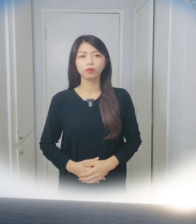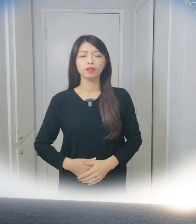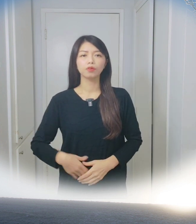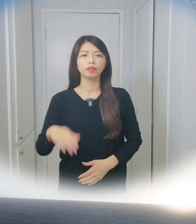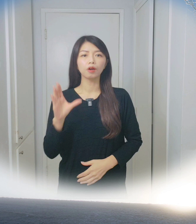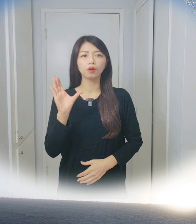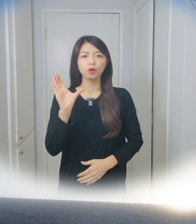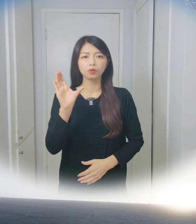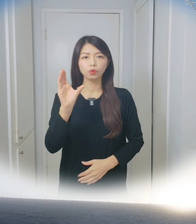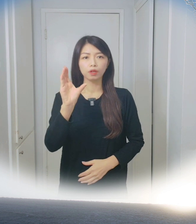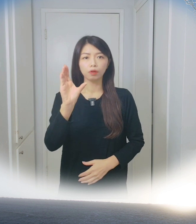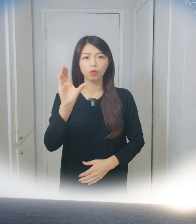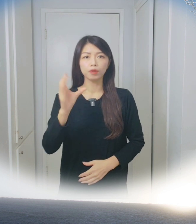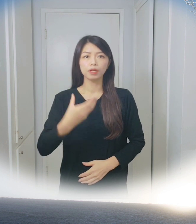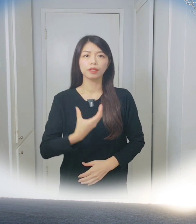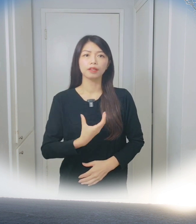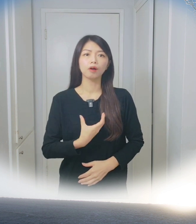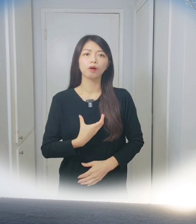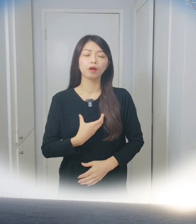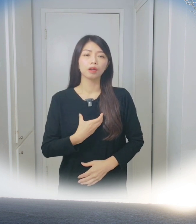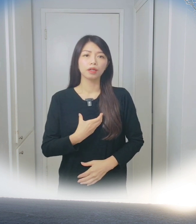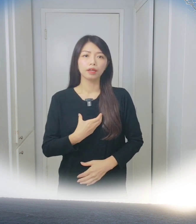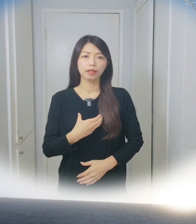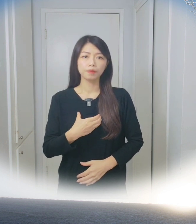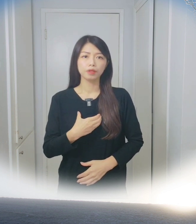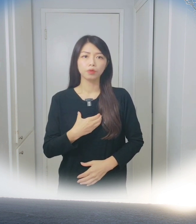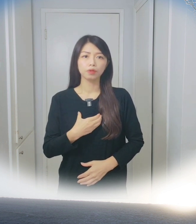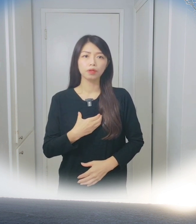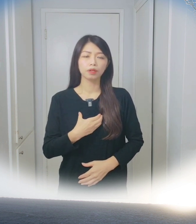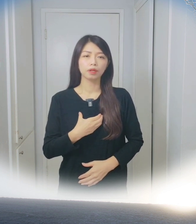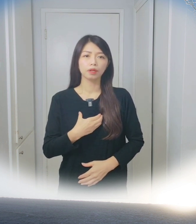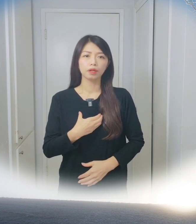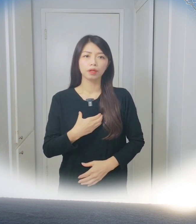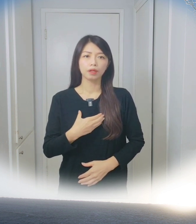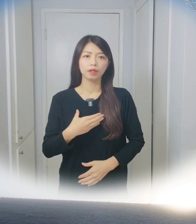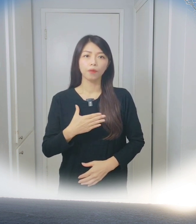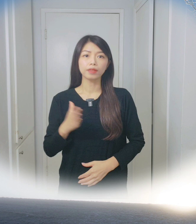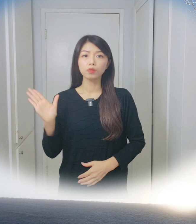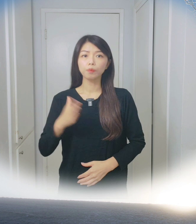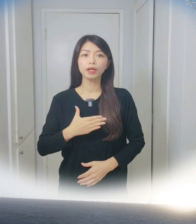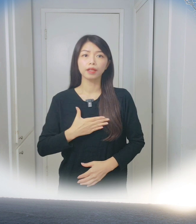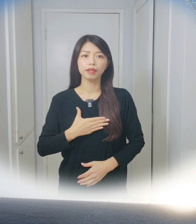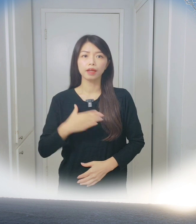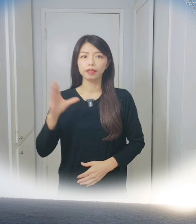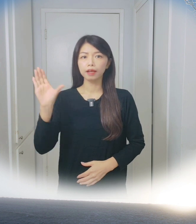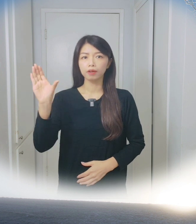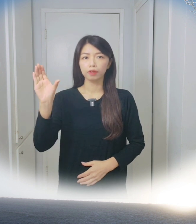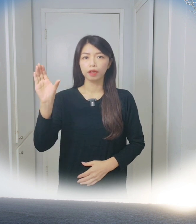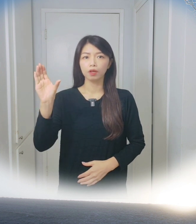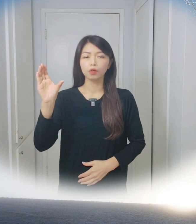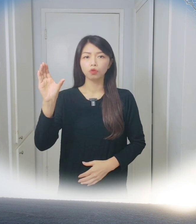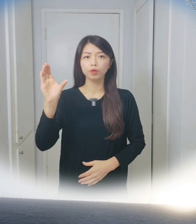경외하다 이런 뜻의 수어는요. 손을 이렇게 오므린 상태에서 이 가슴 있는 쪽을 이렇게 완전히 손바닥을 대는 게